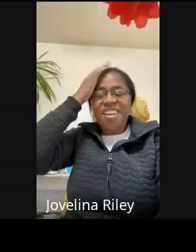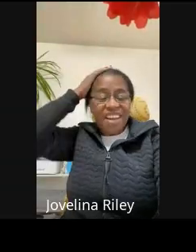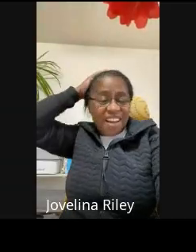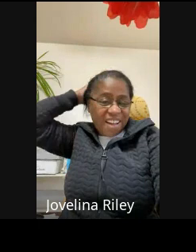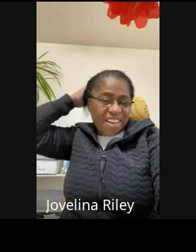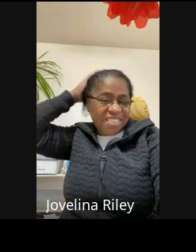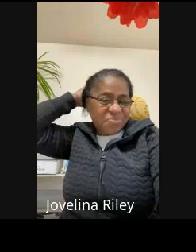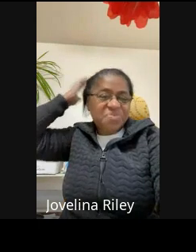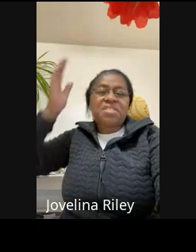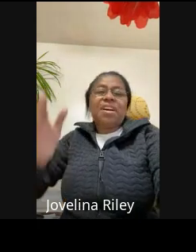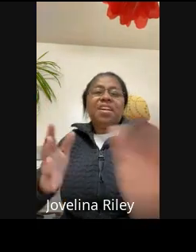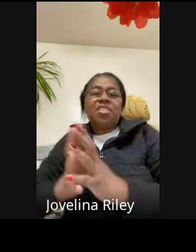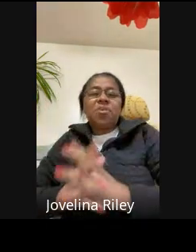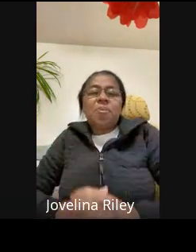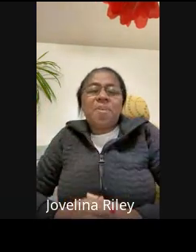todos.